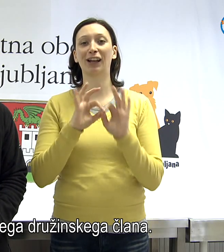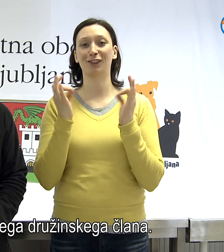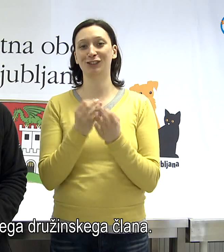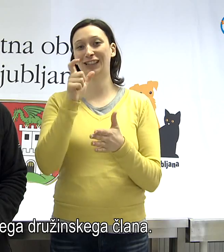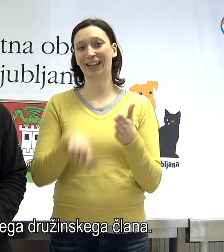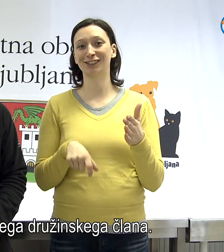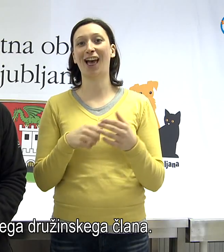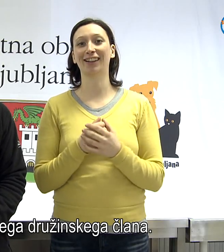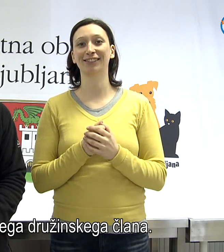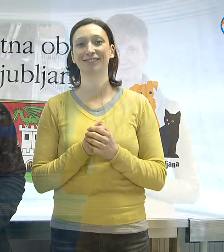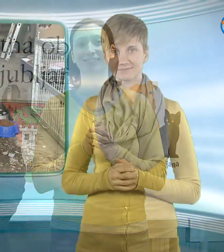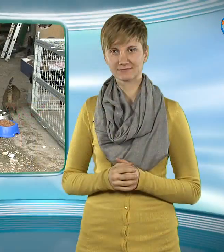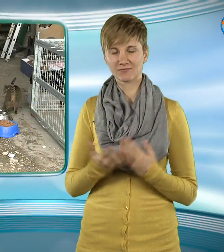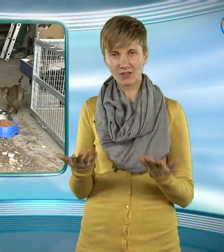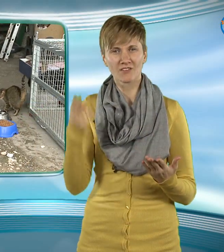družinskega člana.